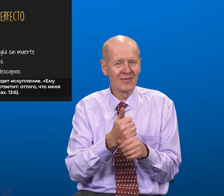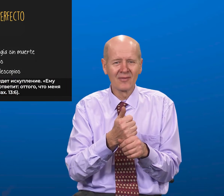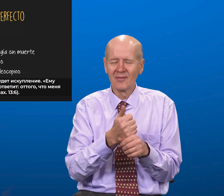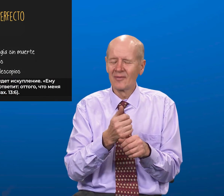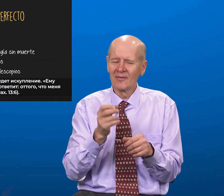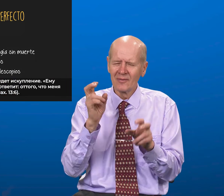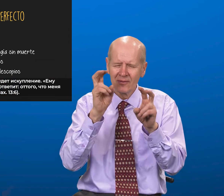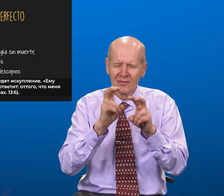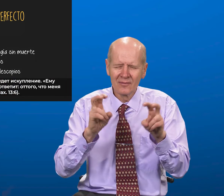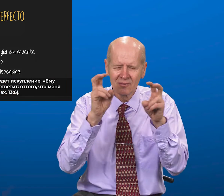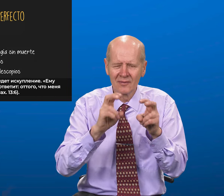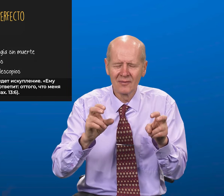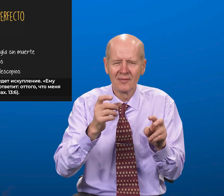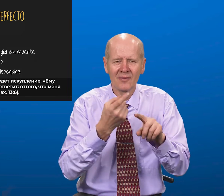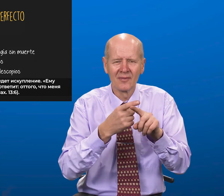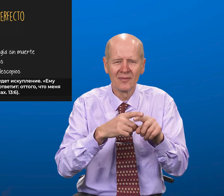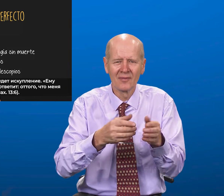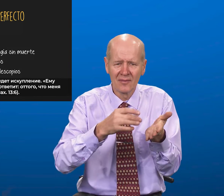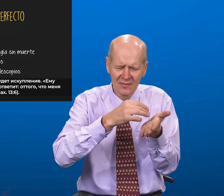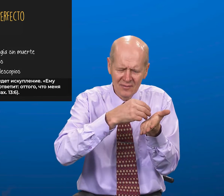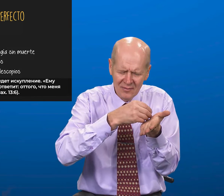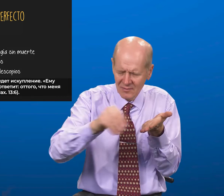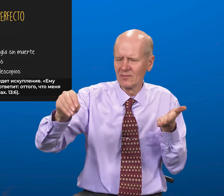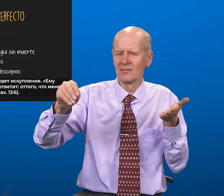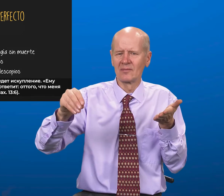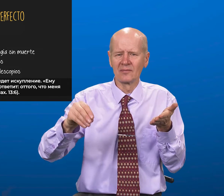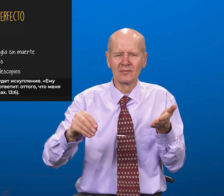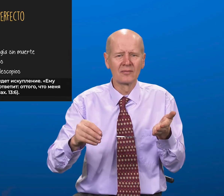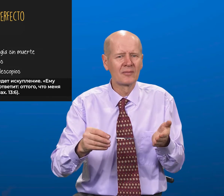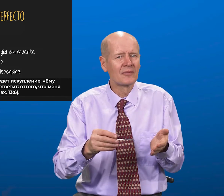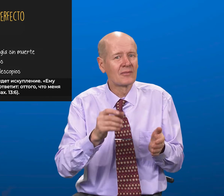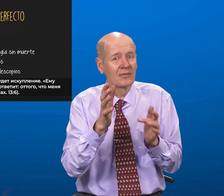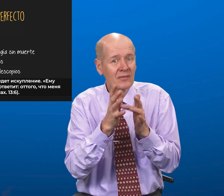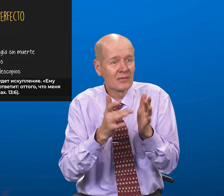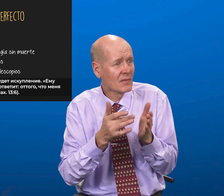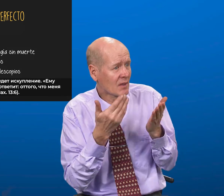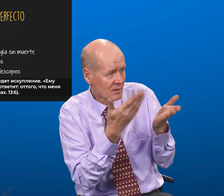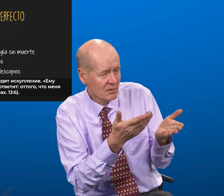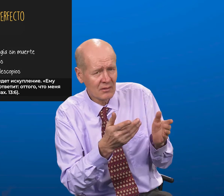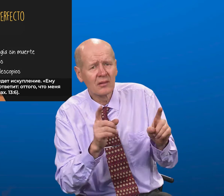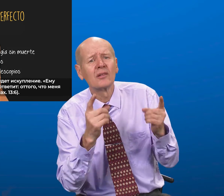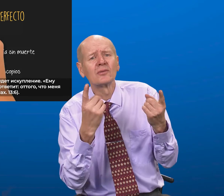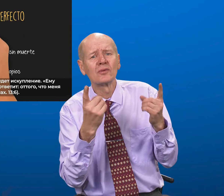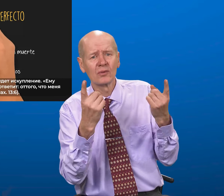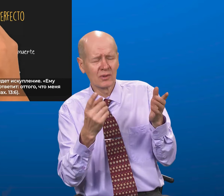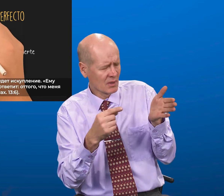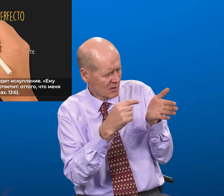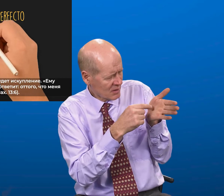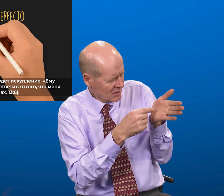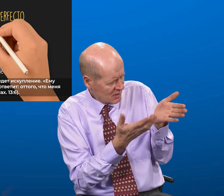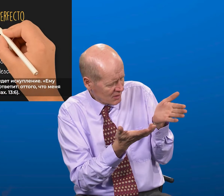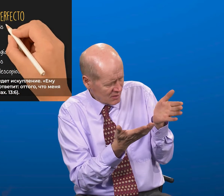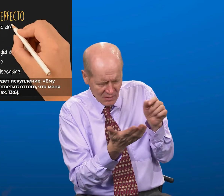будет искупление. Ему скажут: «Отчего же на руках у тебя рубцы?» И он ответит: «От